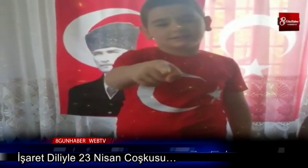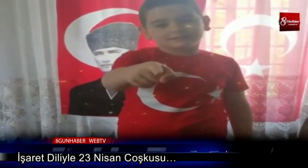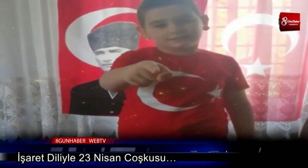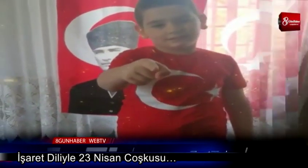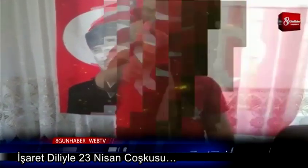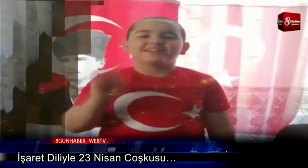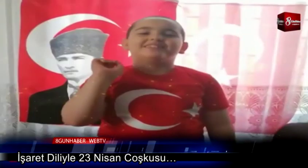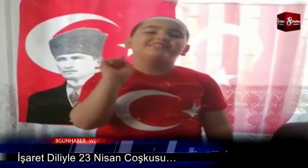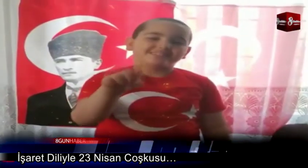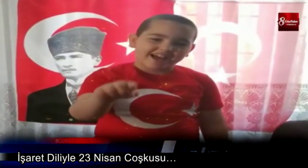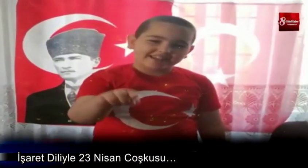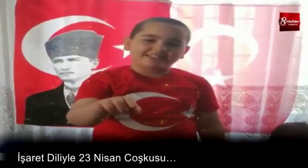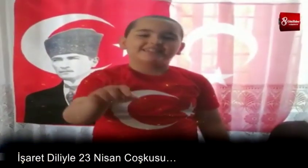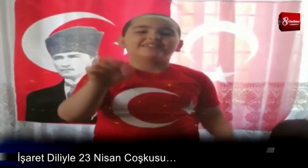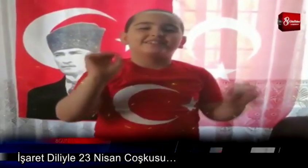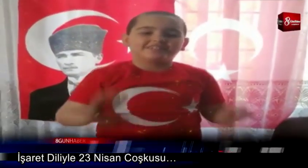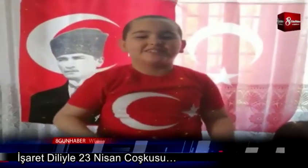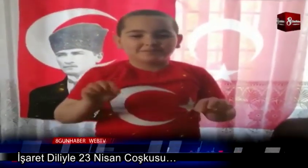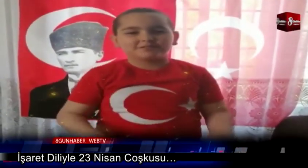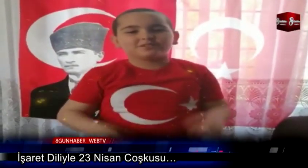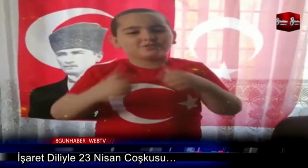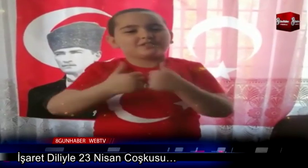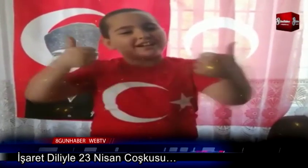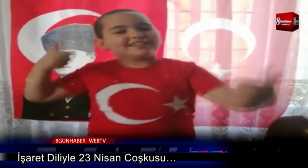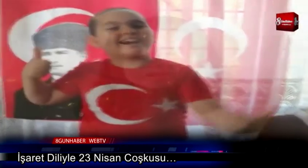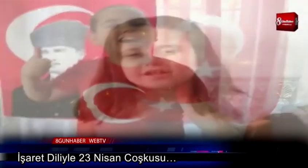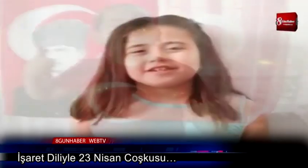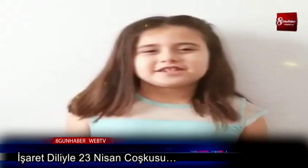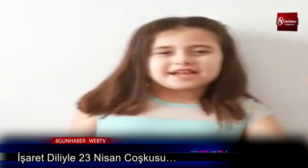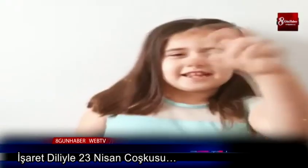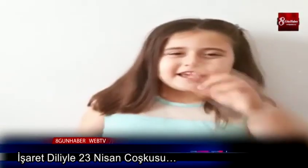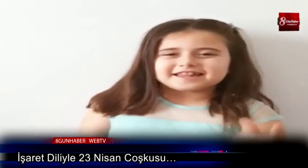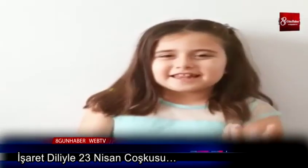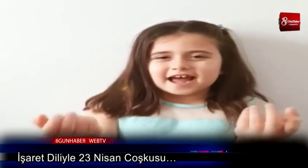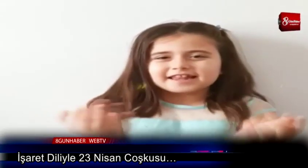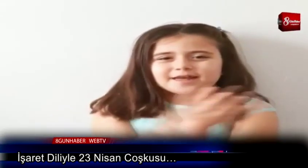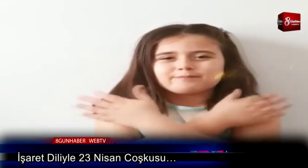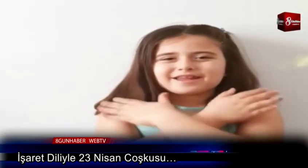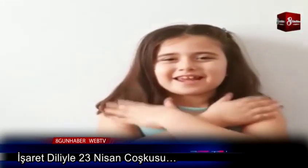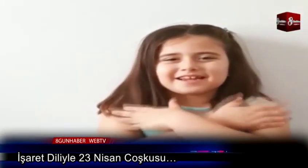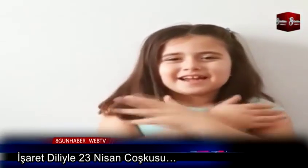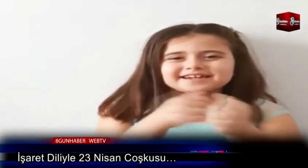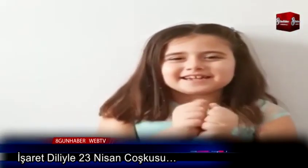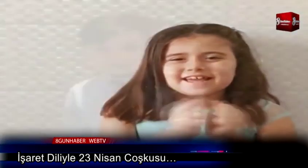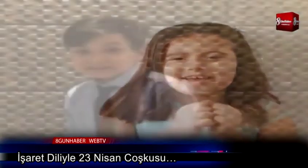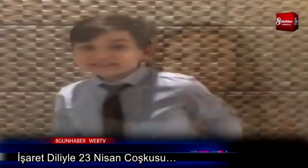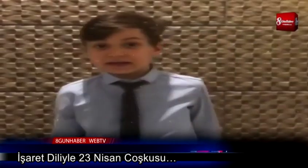anlarsın. Sen şimdi uzakta cennette meleklerle bizim